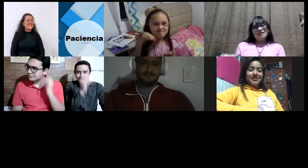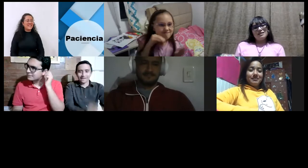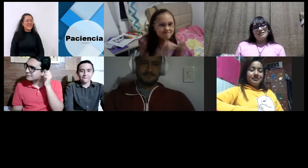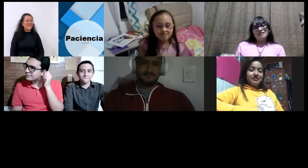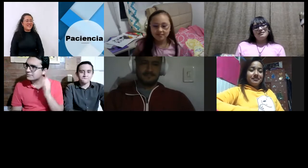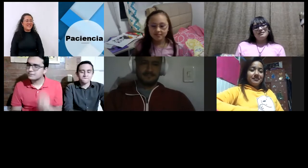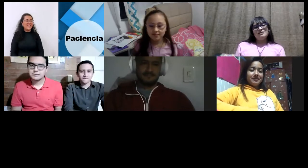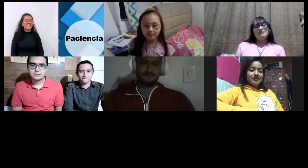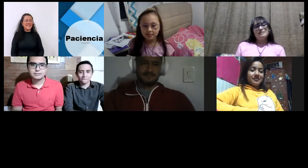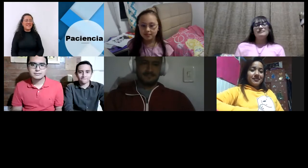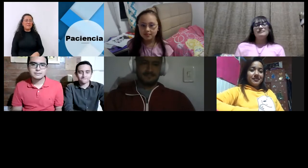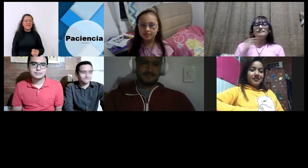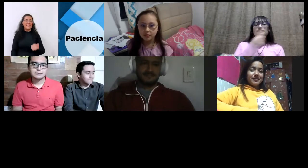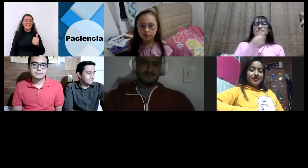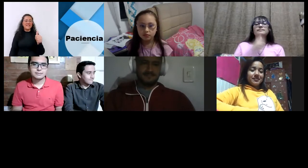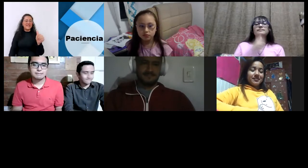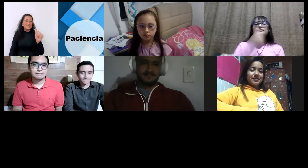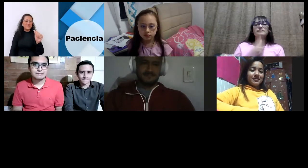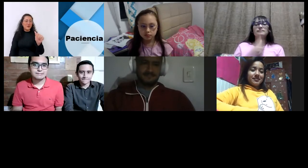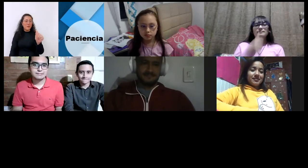Paciencia. La seña de paciencia. Hacemos como la